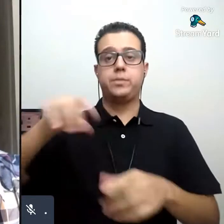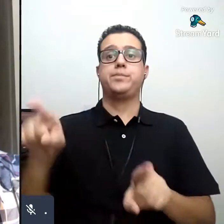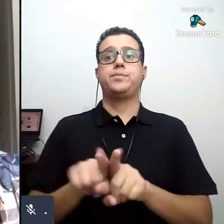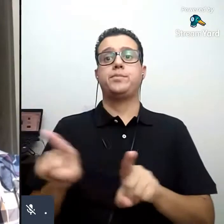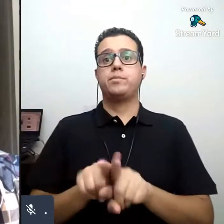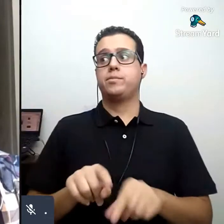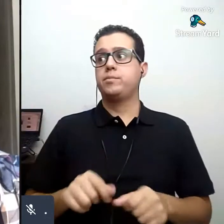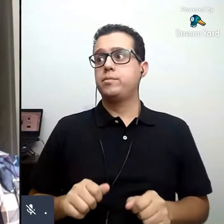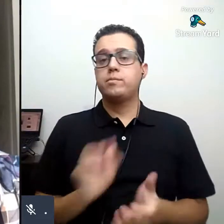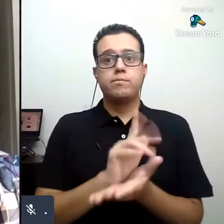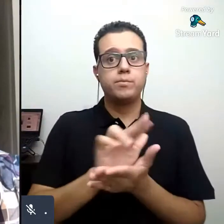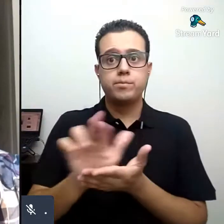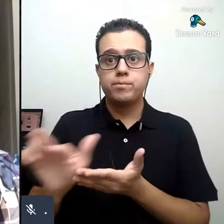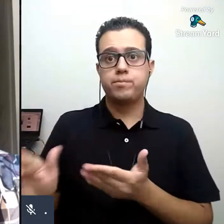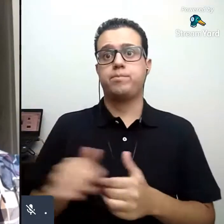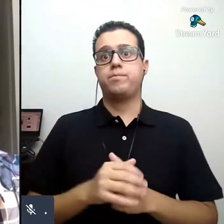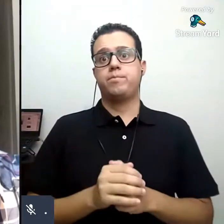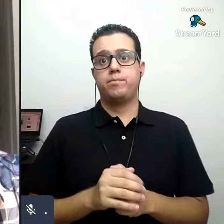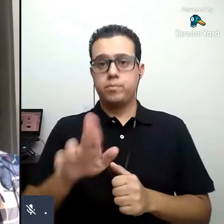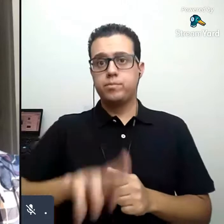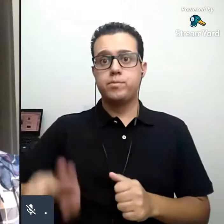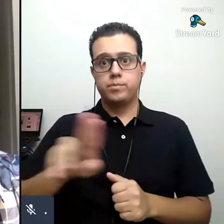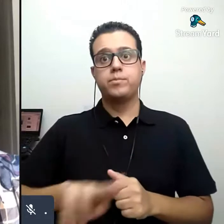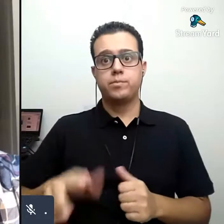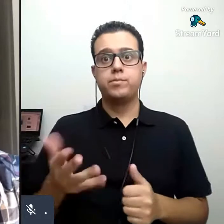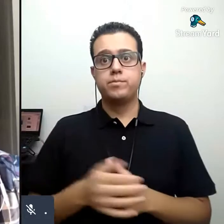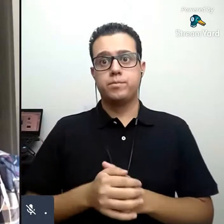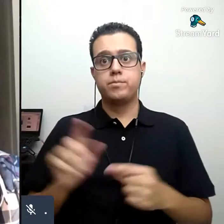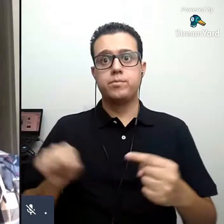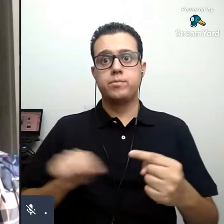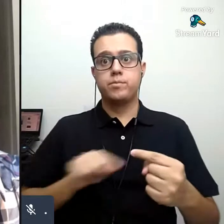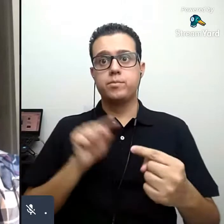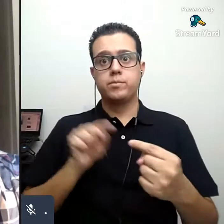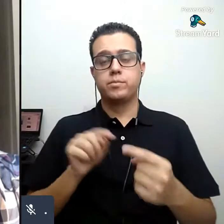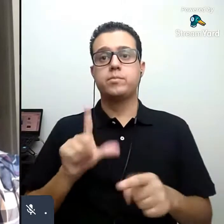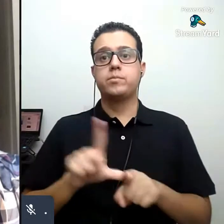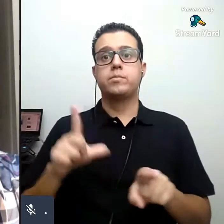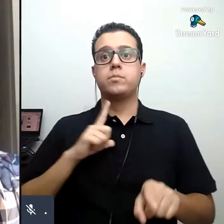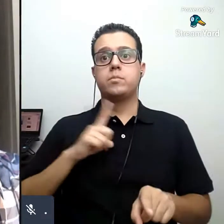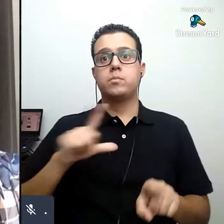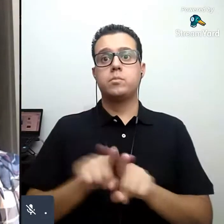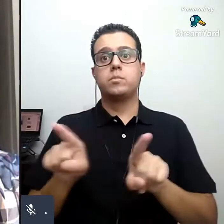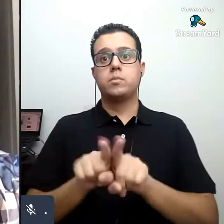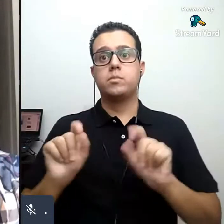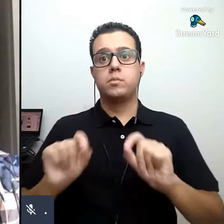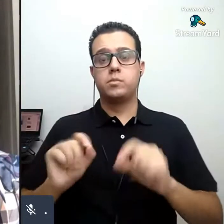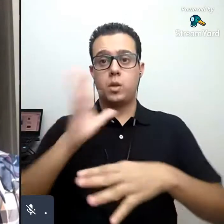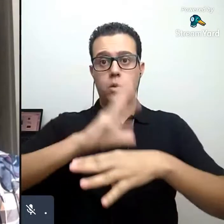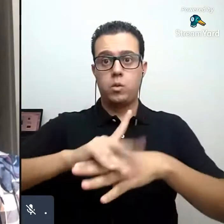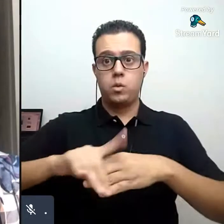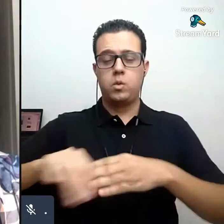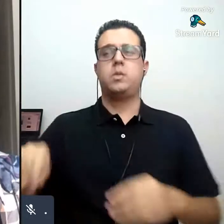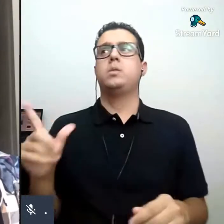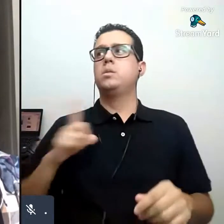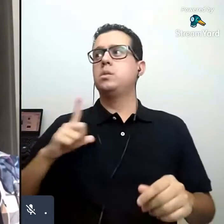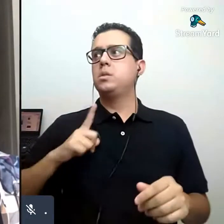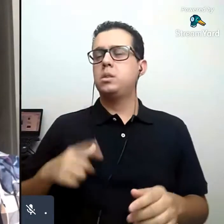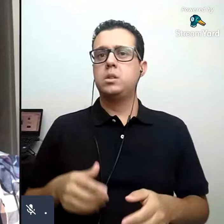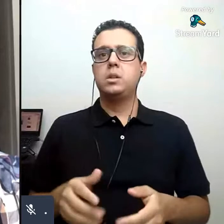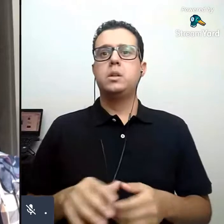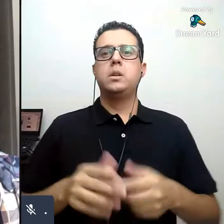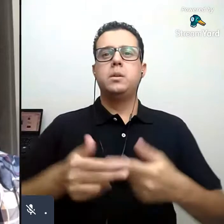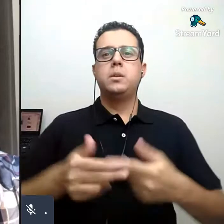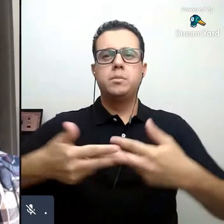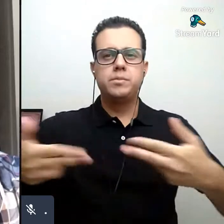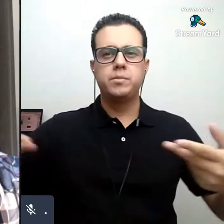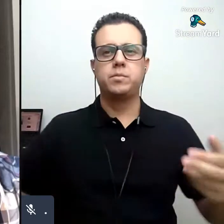insumos usados para isto. Nós temos curas eletromagnéticas com pulsos elétricos, nós temos cura por